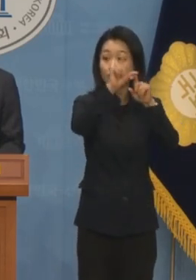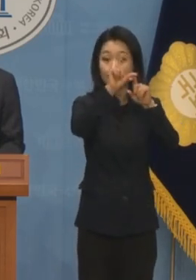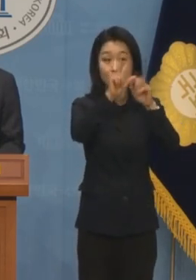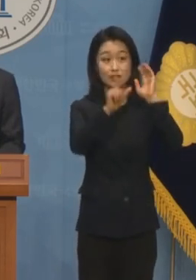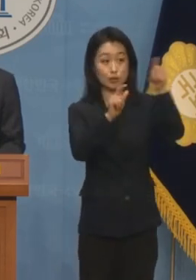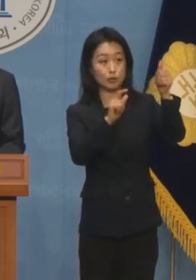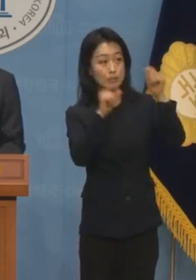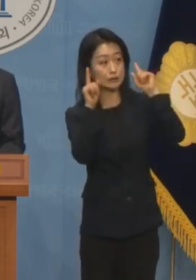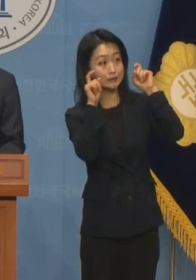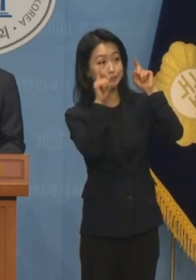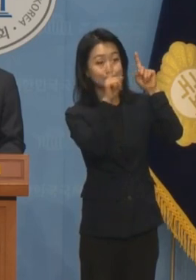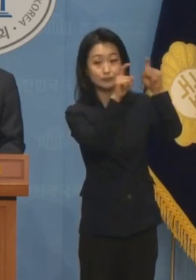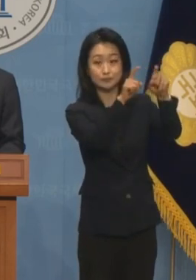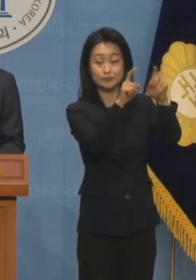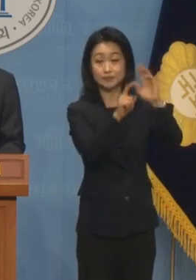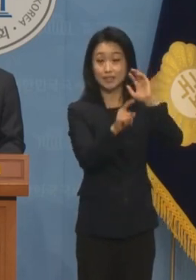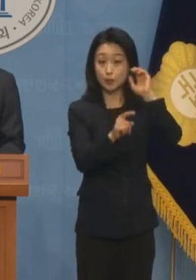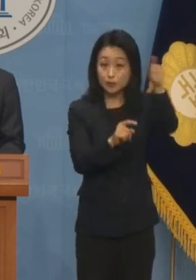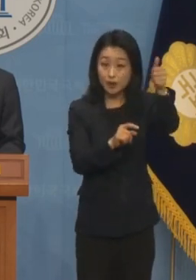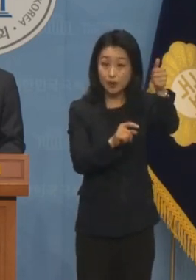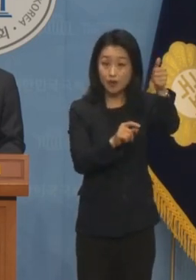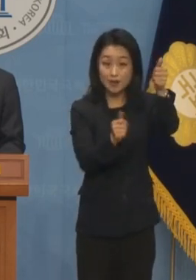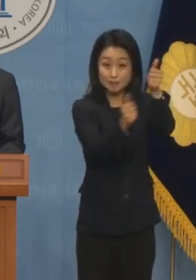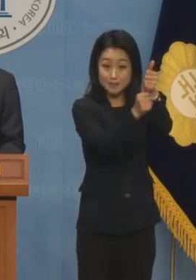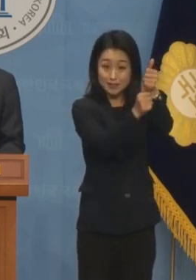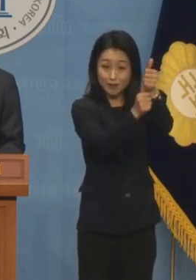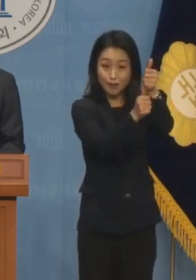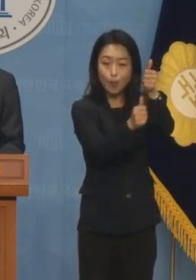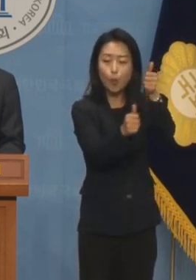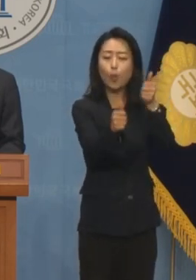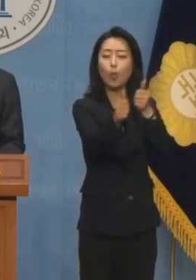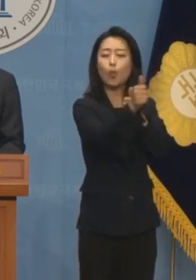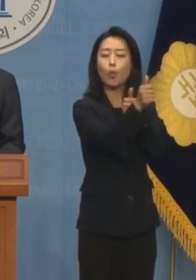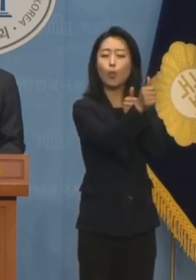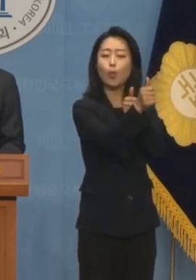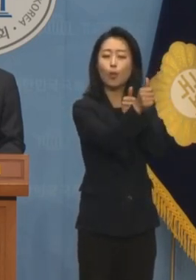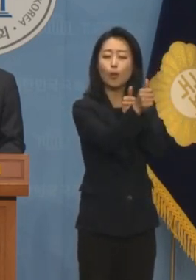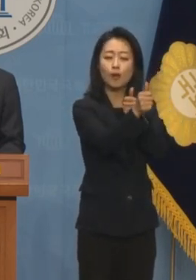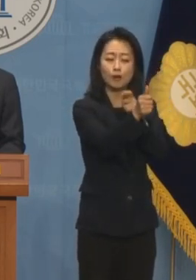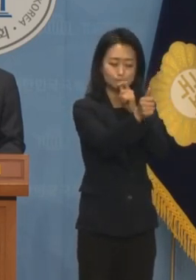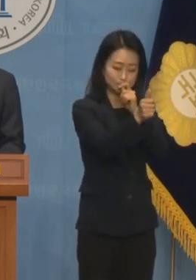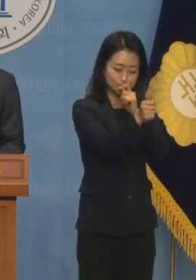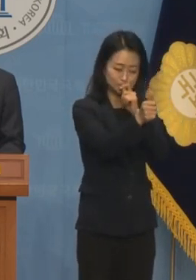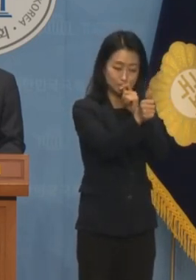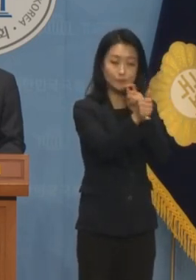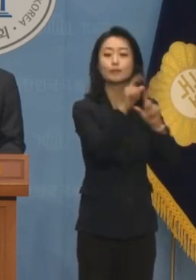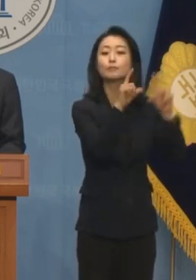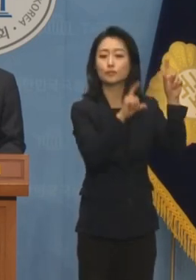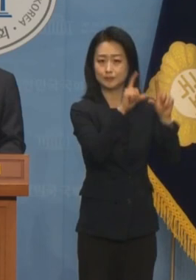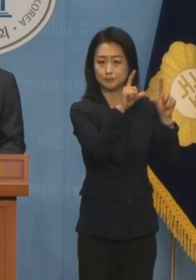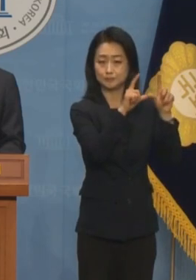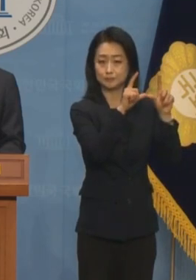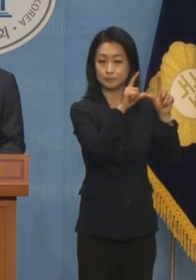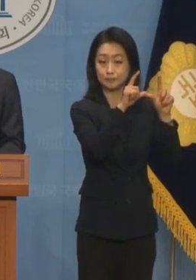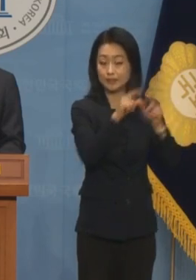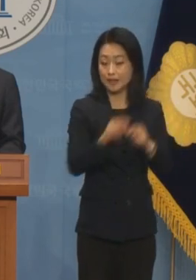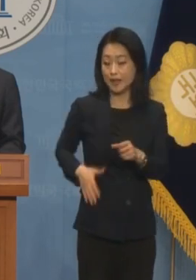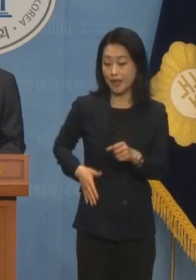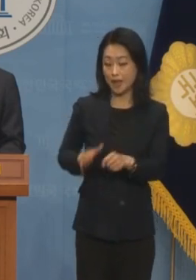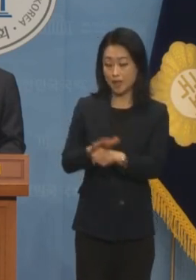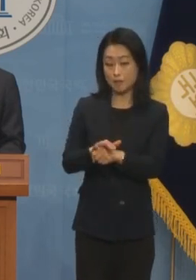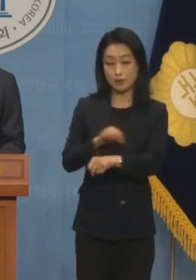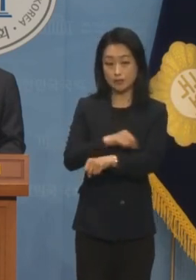있는데 대통령은 비겁하게 참모들 뒤에 숨어 침묵하고 있습니다. 해병대원